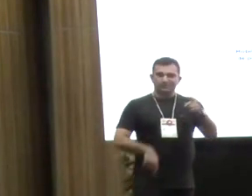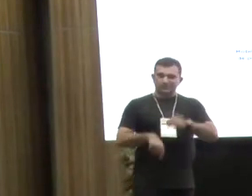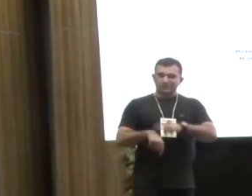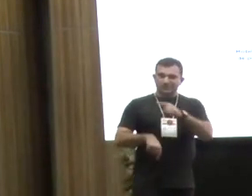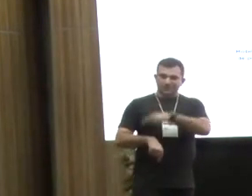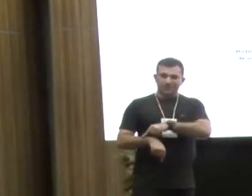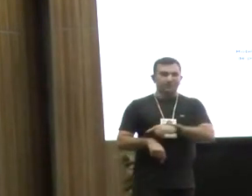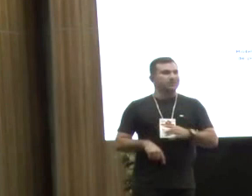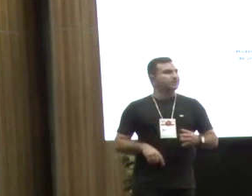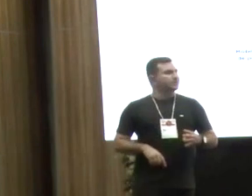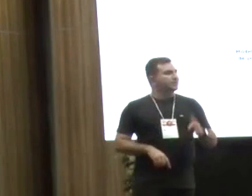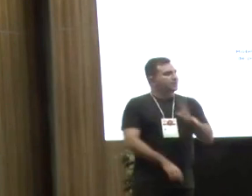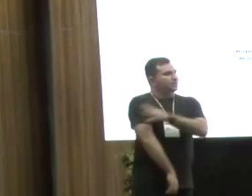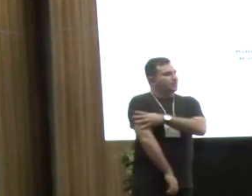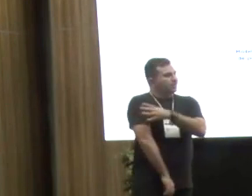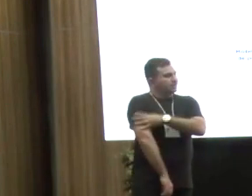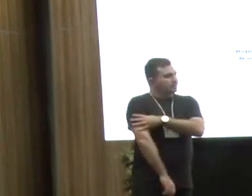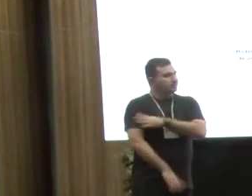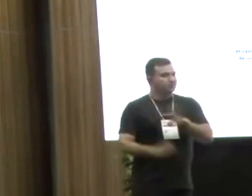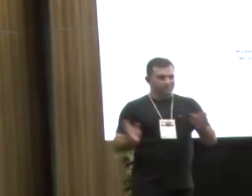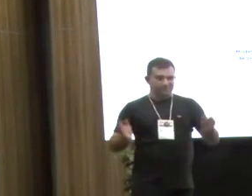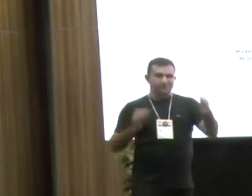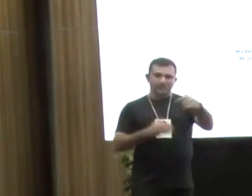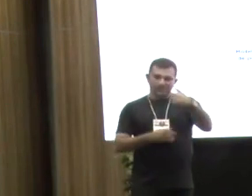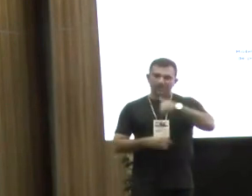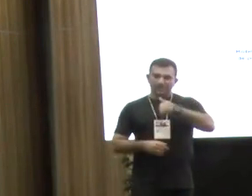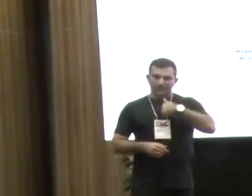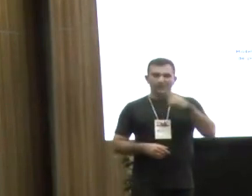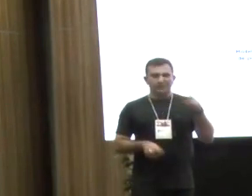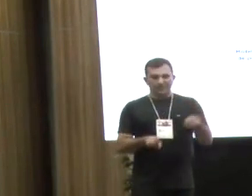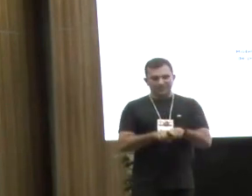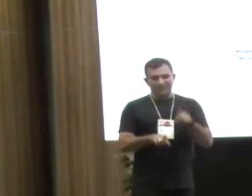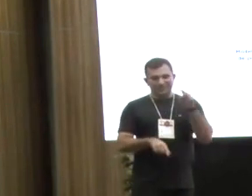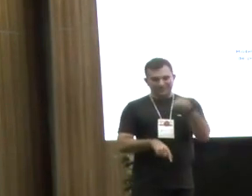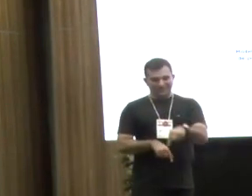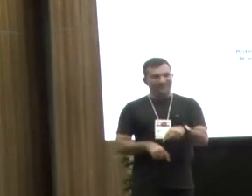dando aula de 4ª série na sala que eu fiz 4ª série.